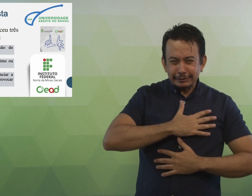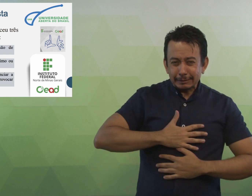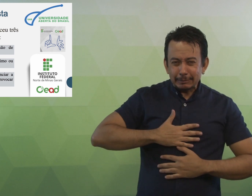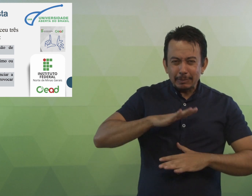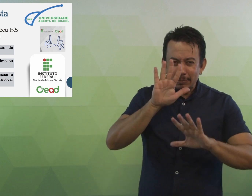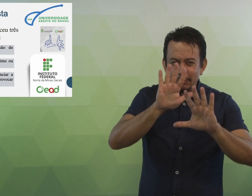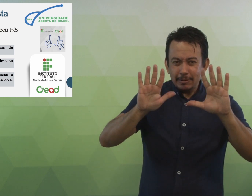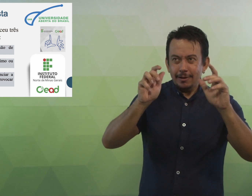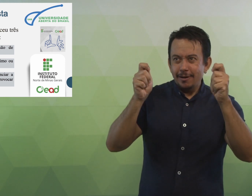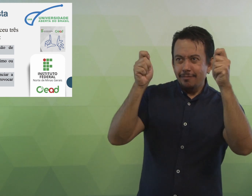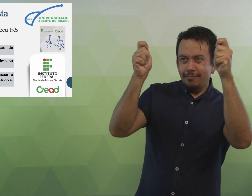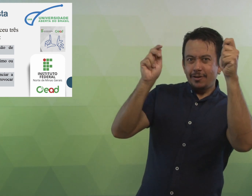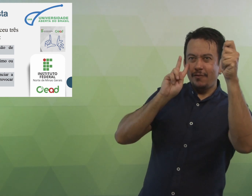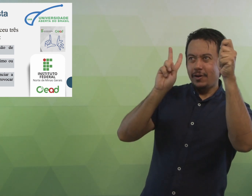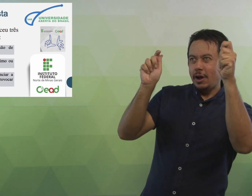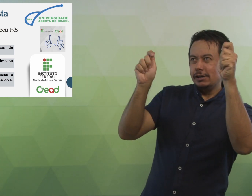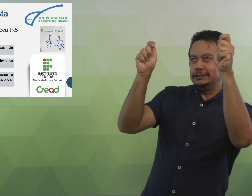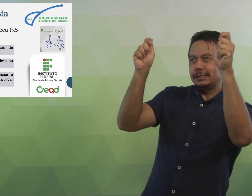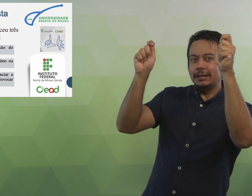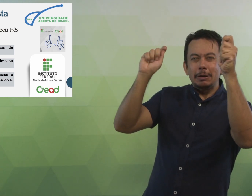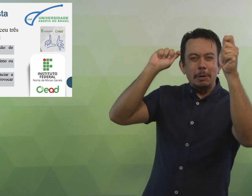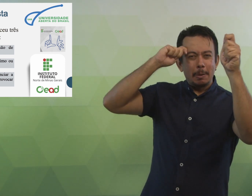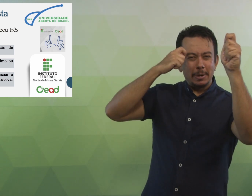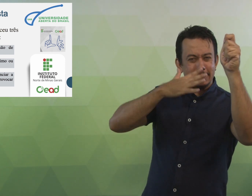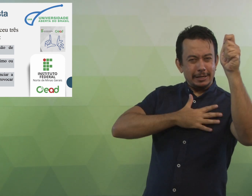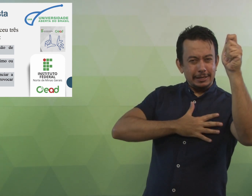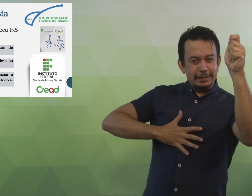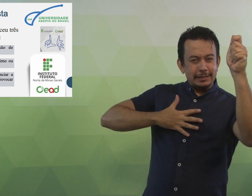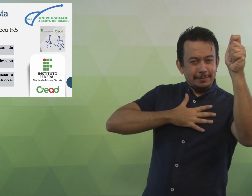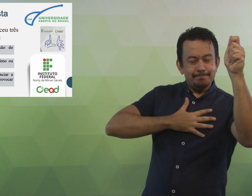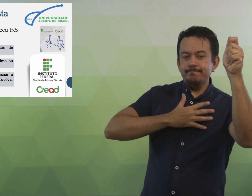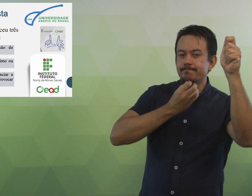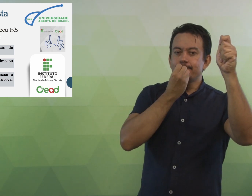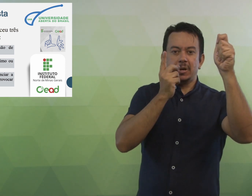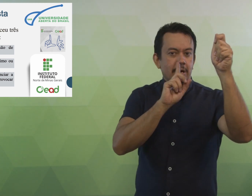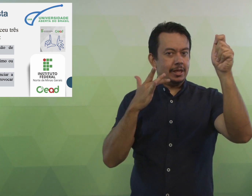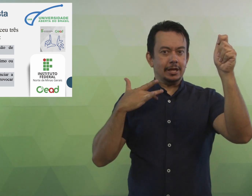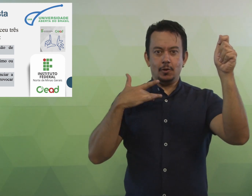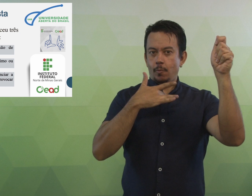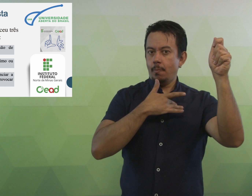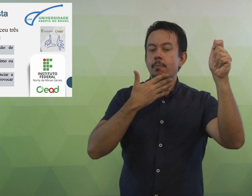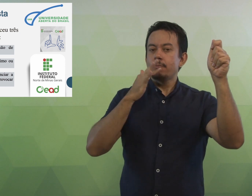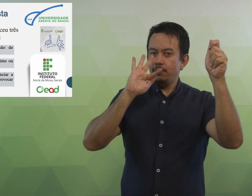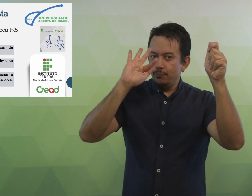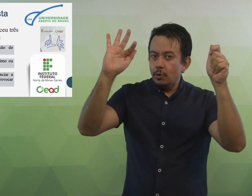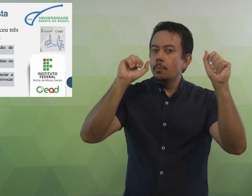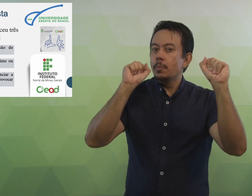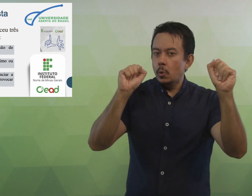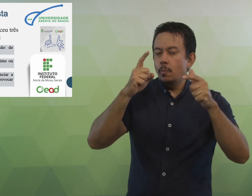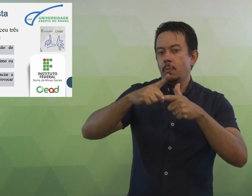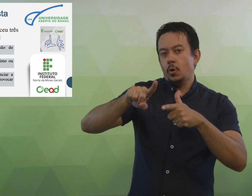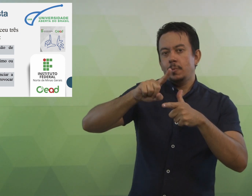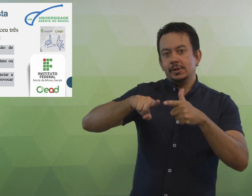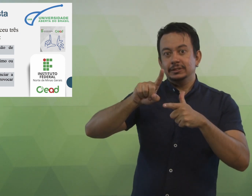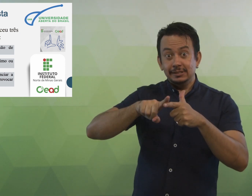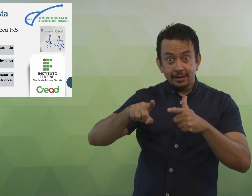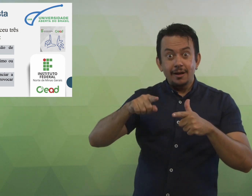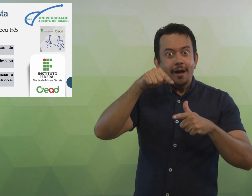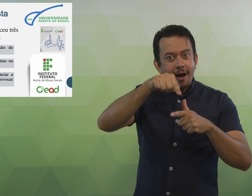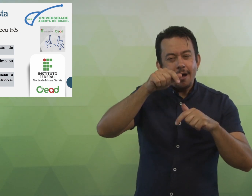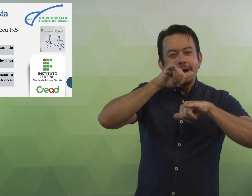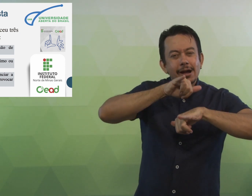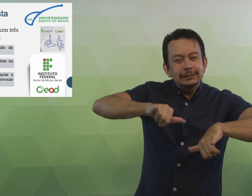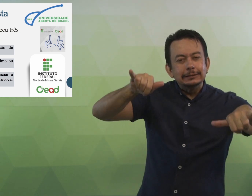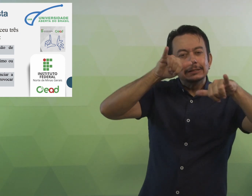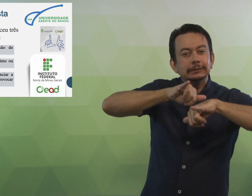aquele produto ele não faz bem para a saúde. Mostra algumas imagens que relata o mal que aquele produto